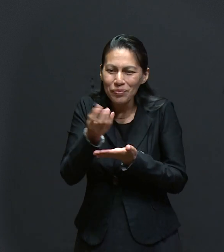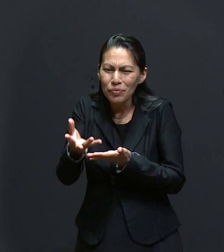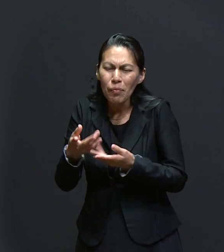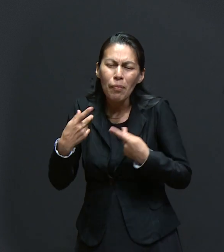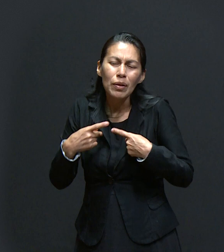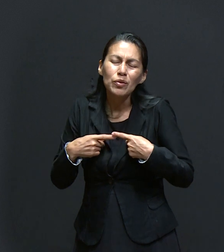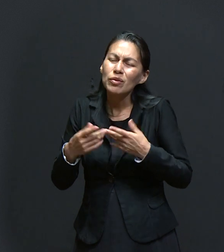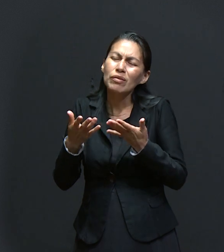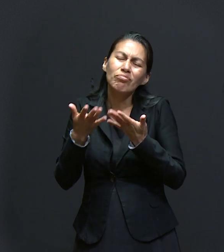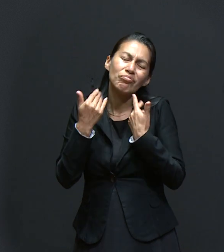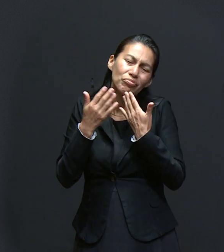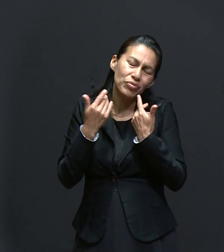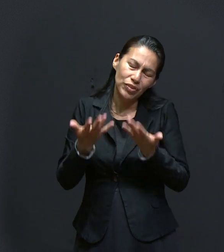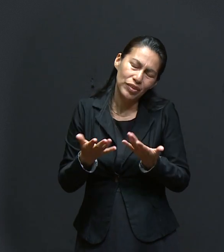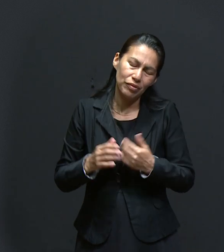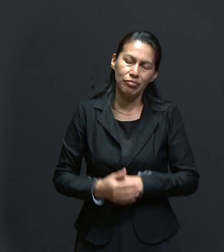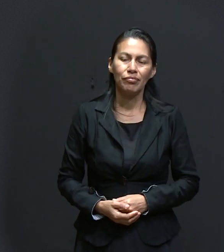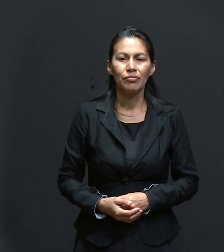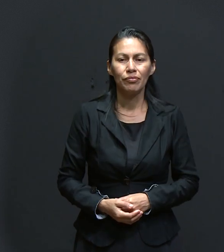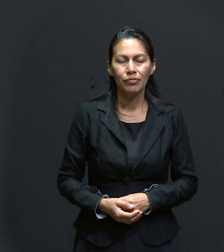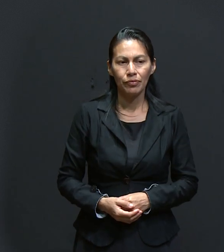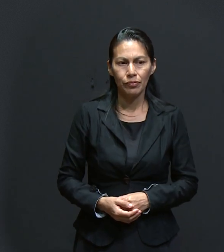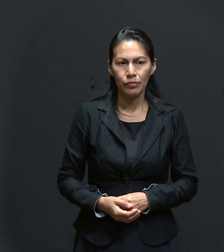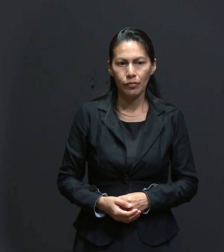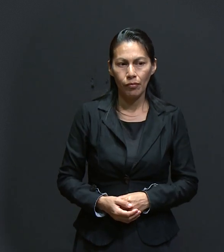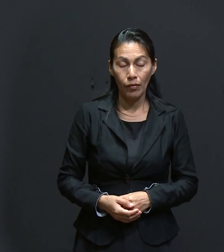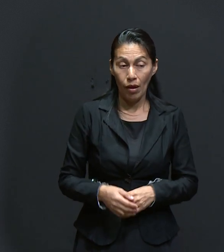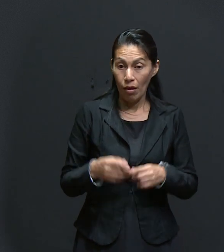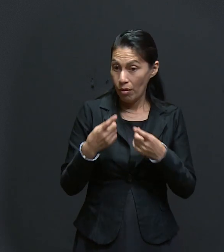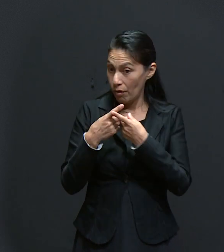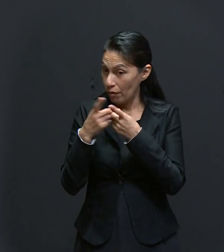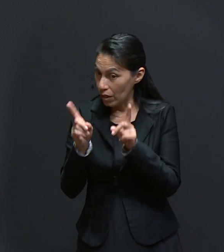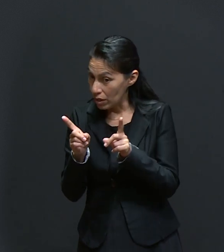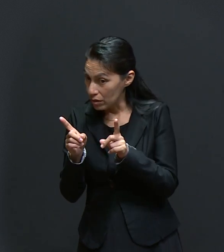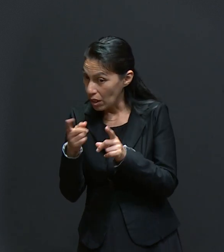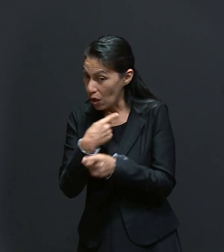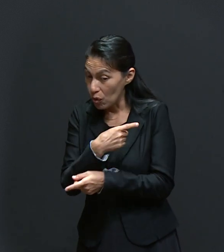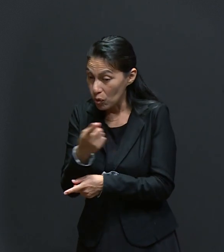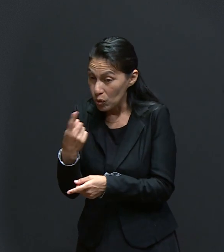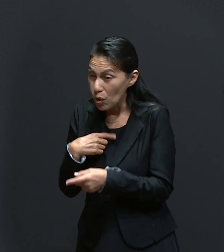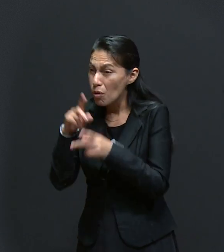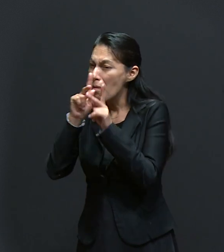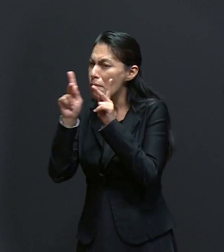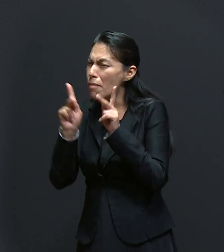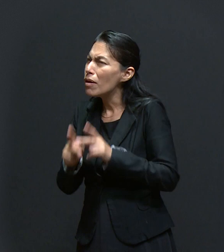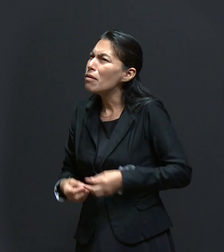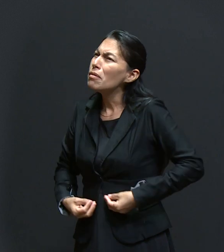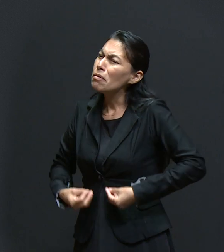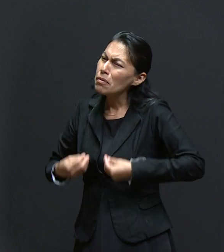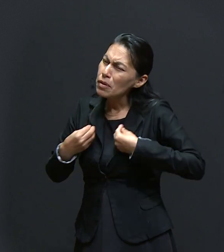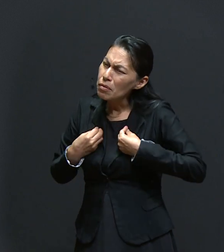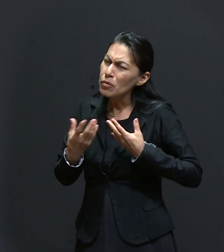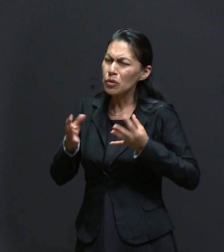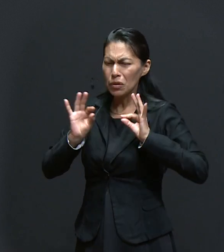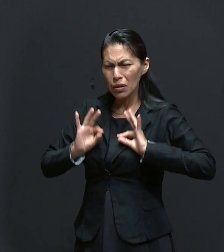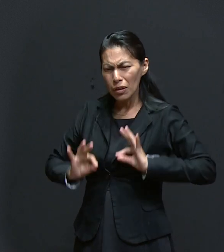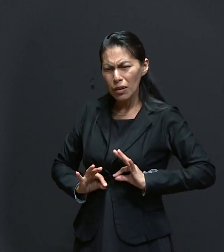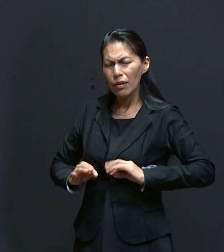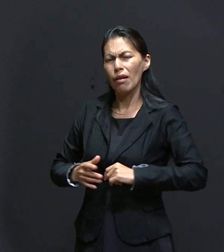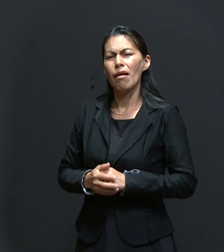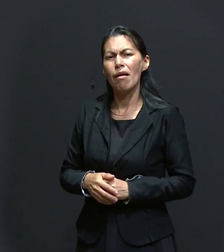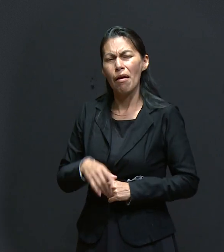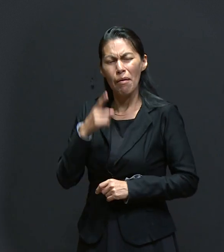mucho o lo poco que tengamos porque aquellos que están necesitados la diferencia entre que cuando estamos viviendo en paz